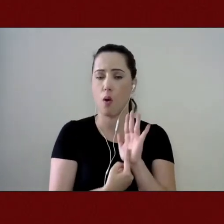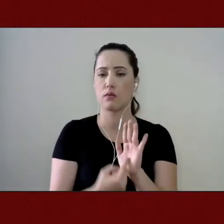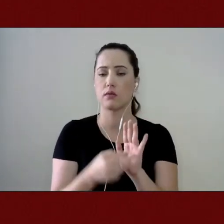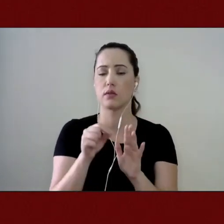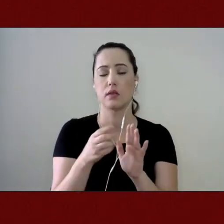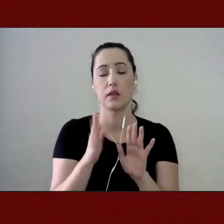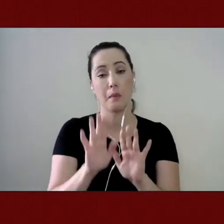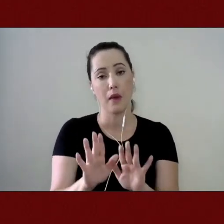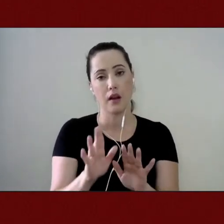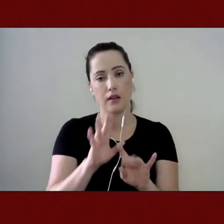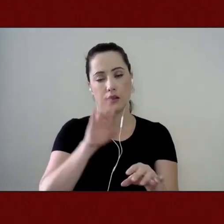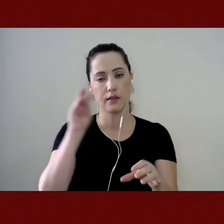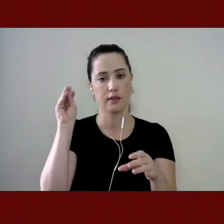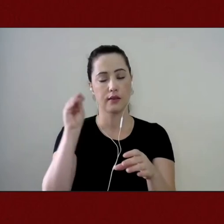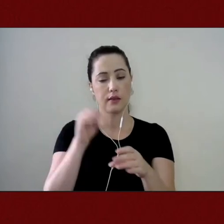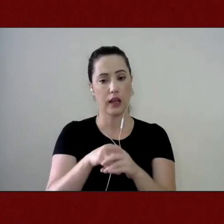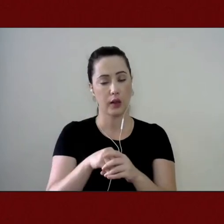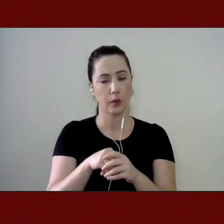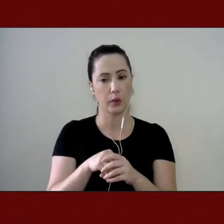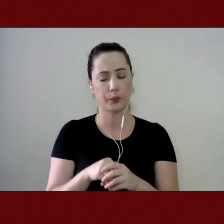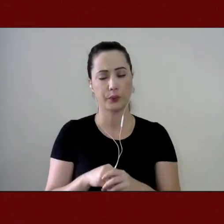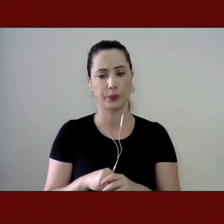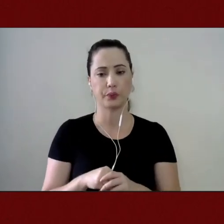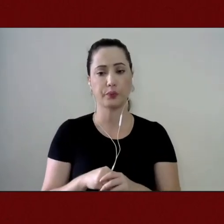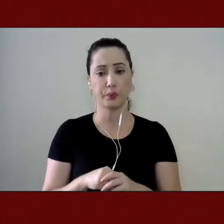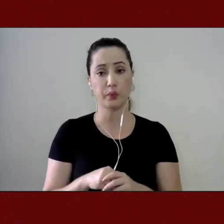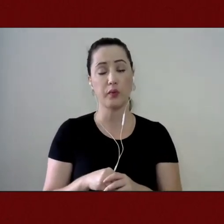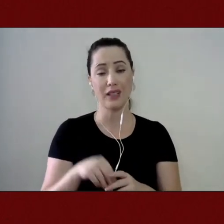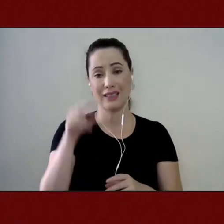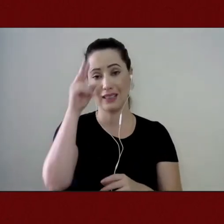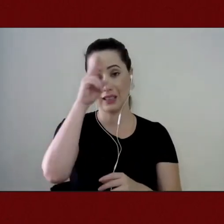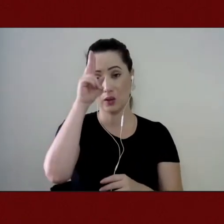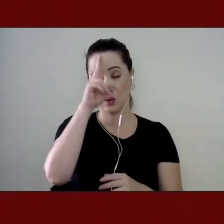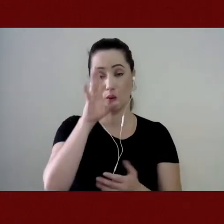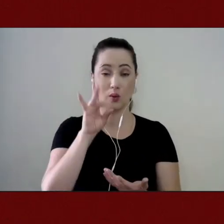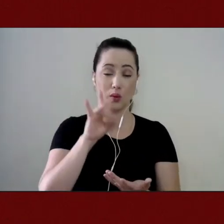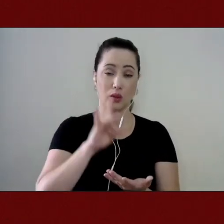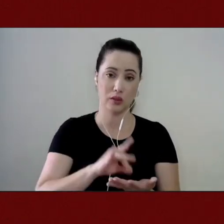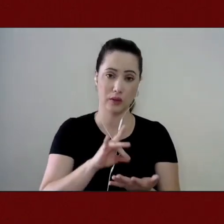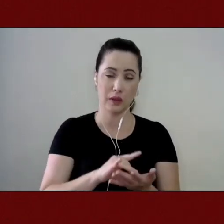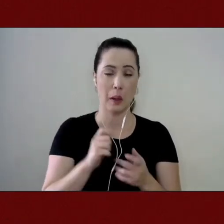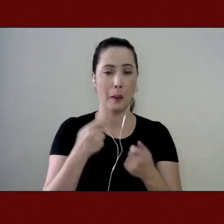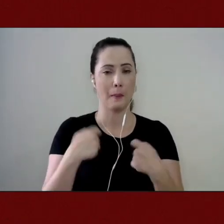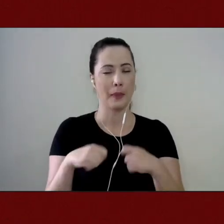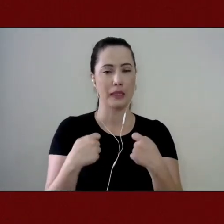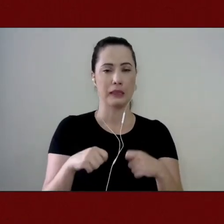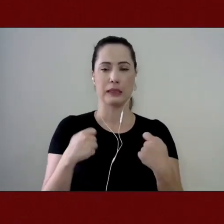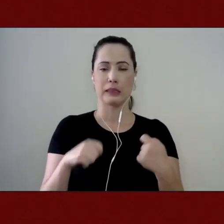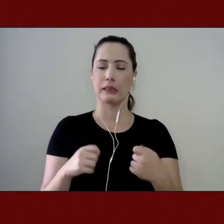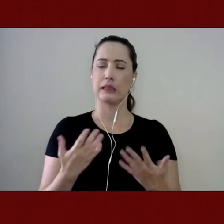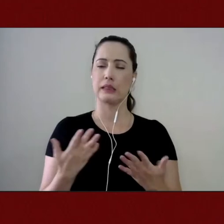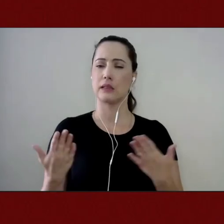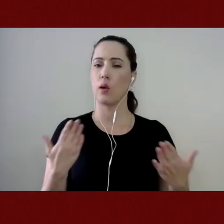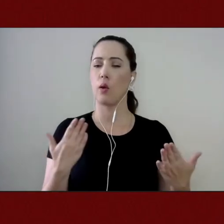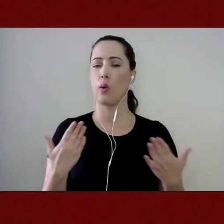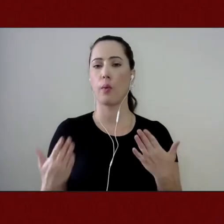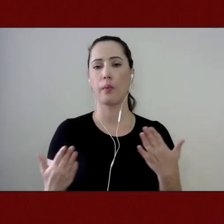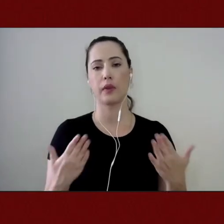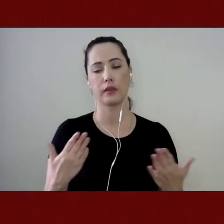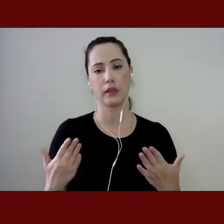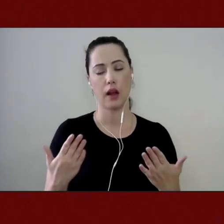mas, do ponto de vista historiográfico, acho que é preciso fazer produzir